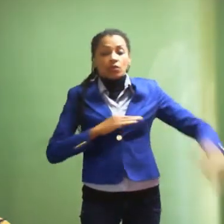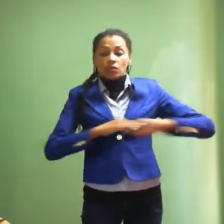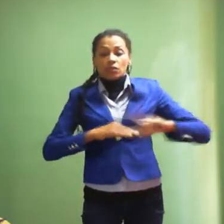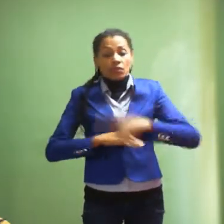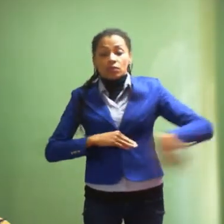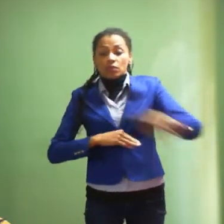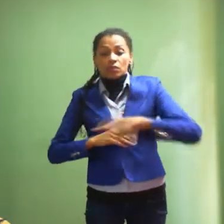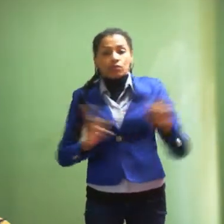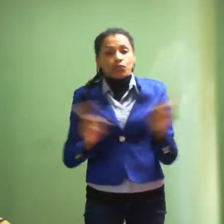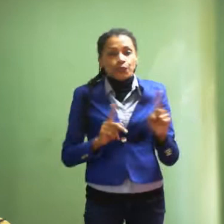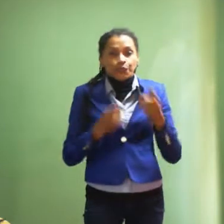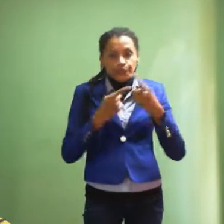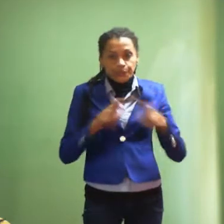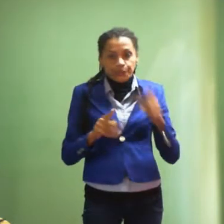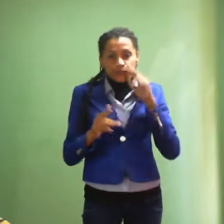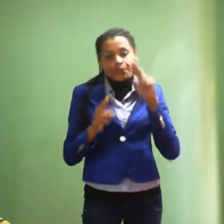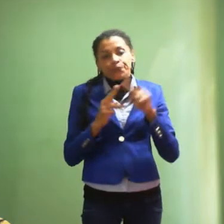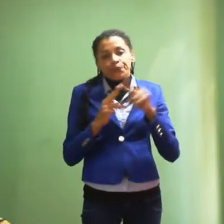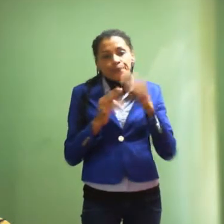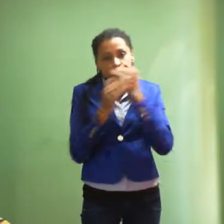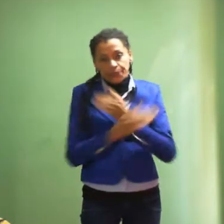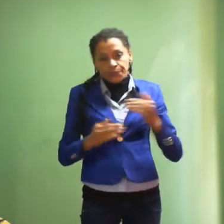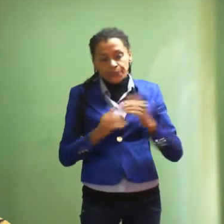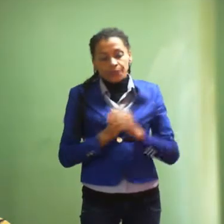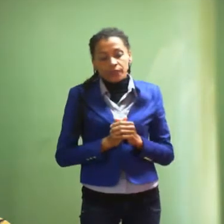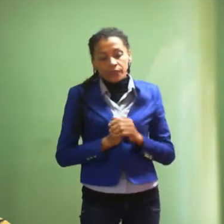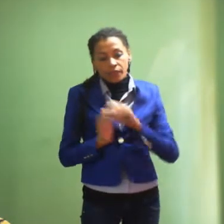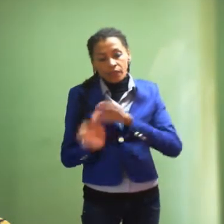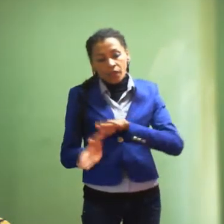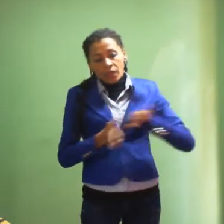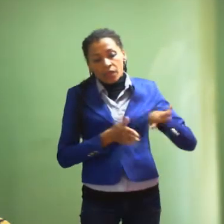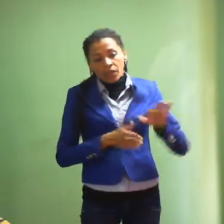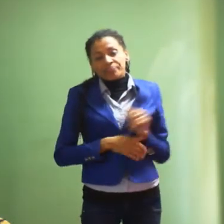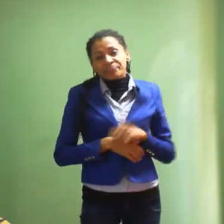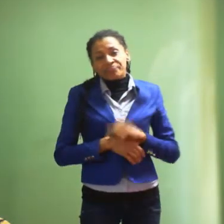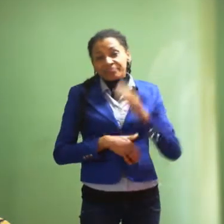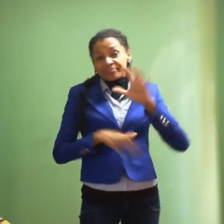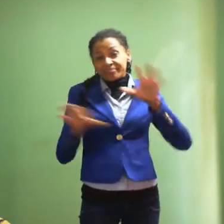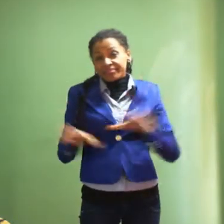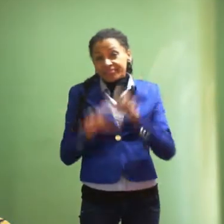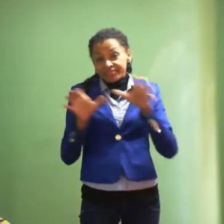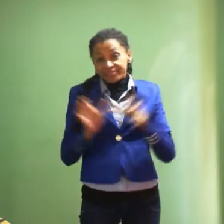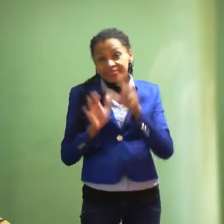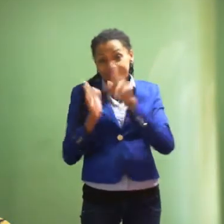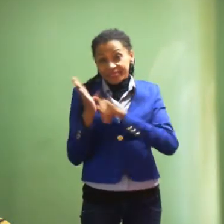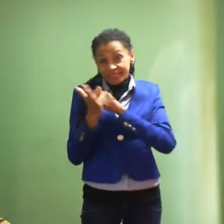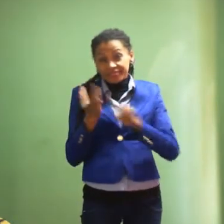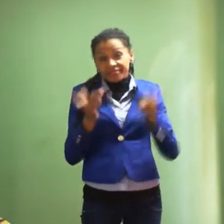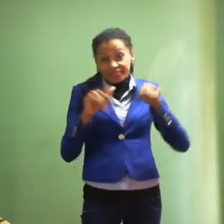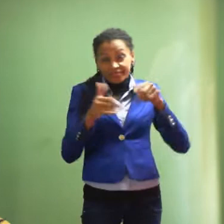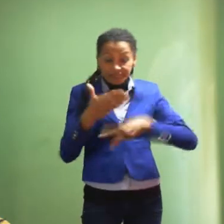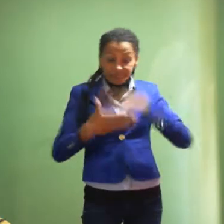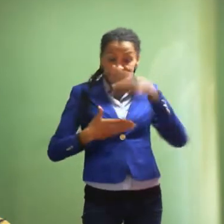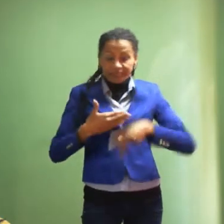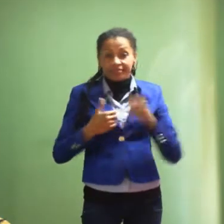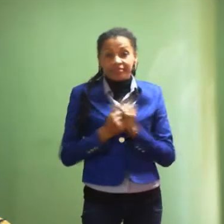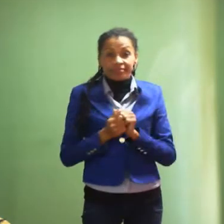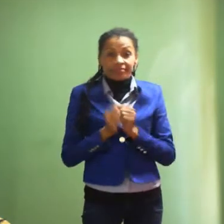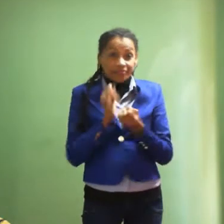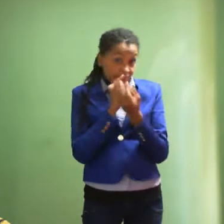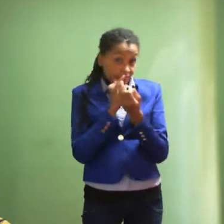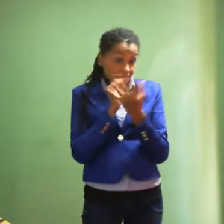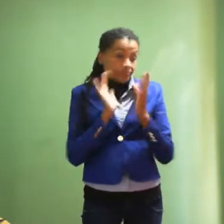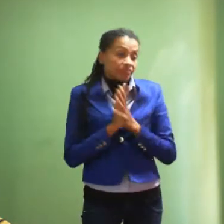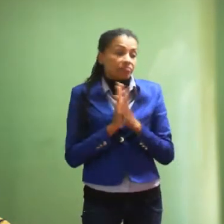acercamiento a la lengua de señas. Las actividades de lengua escrita en los proyectos pedagógicos con diferentes grados varían significativamente. Si